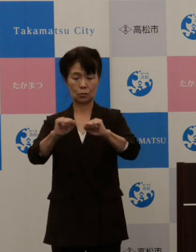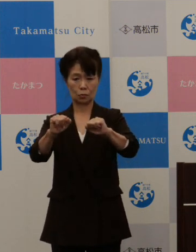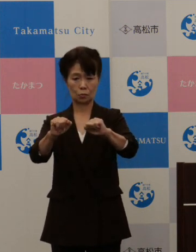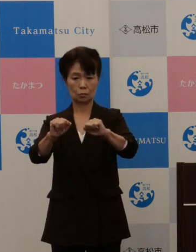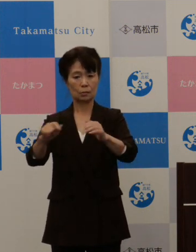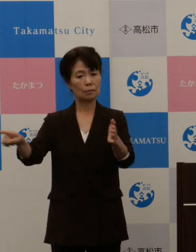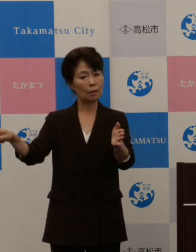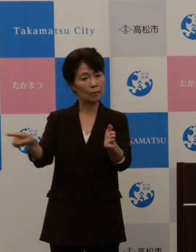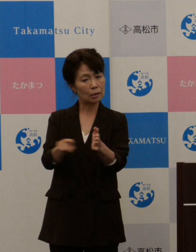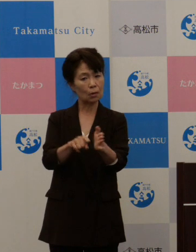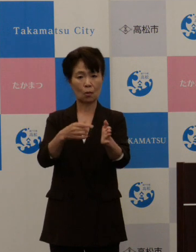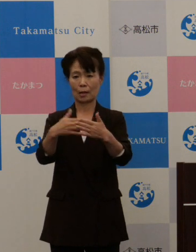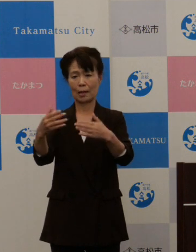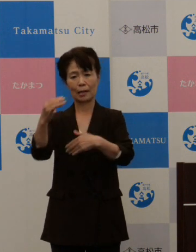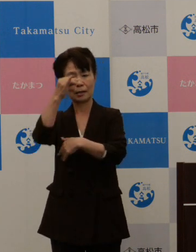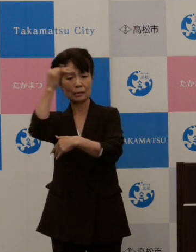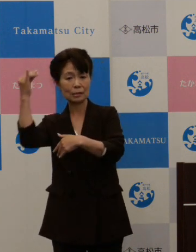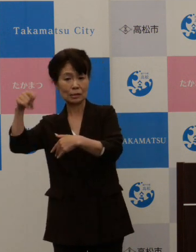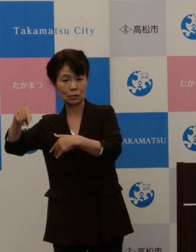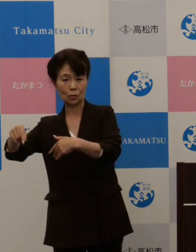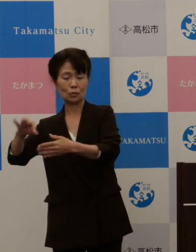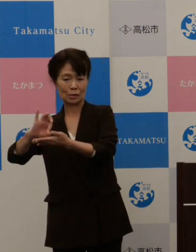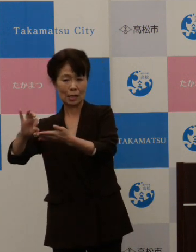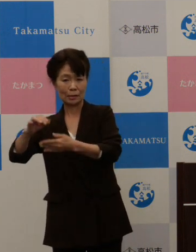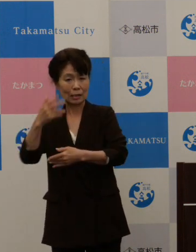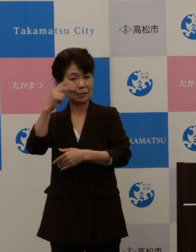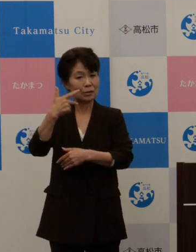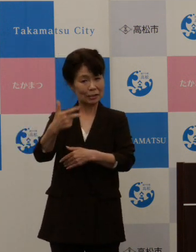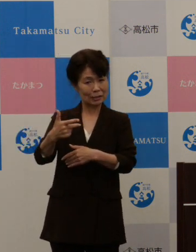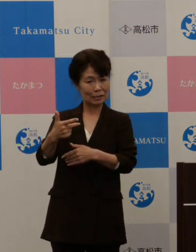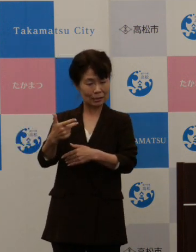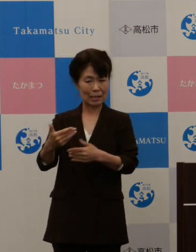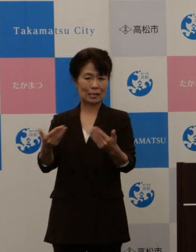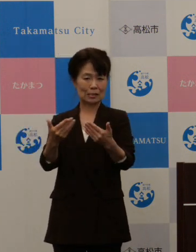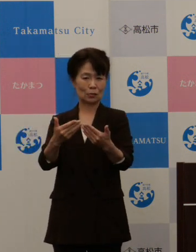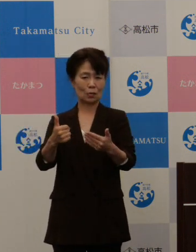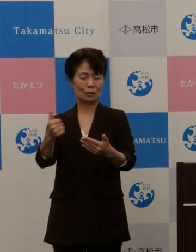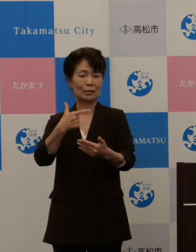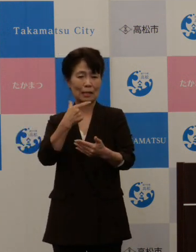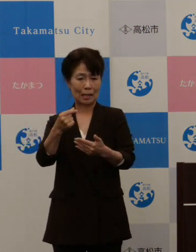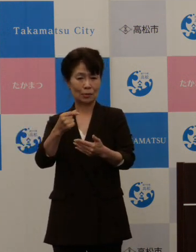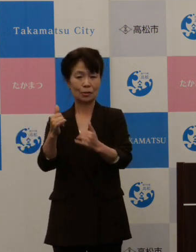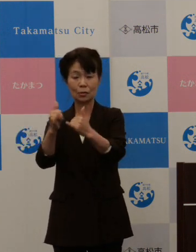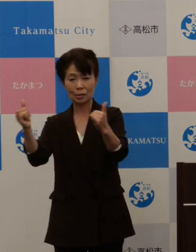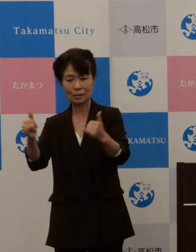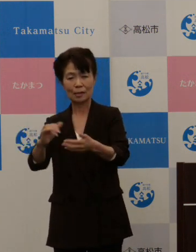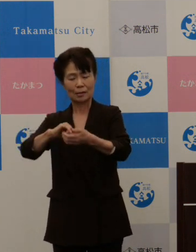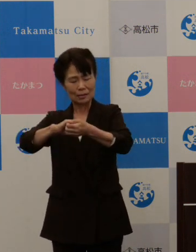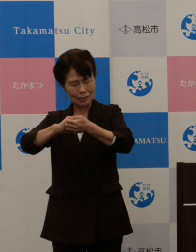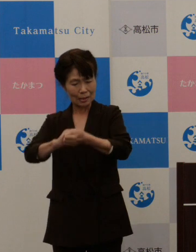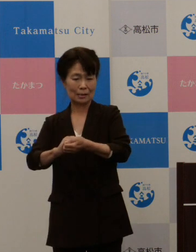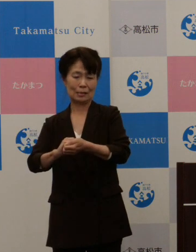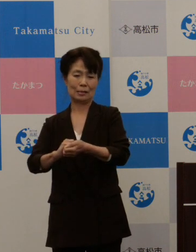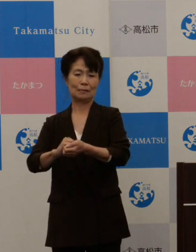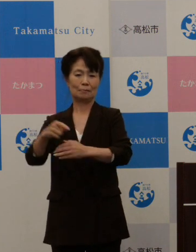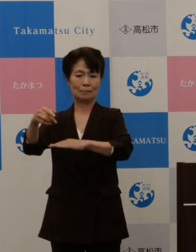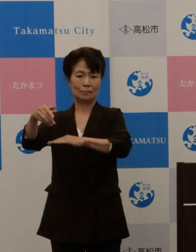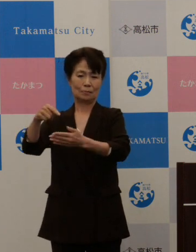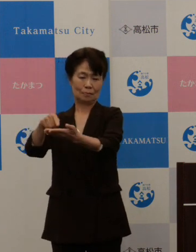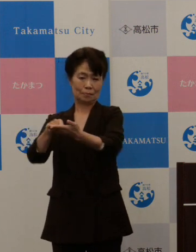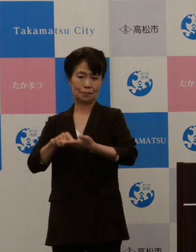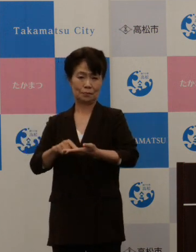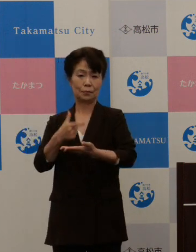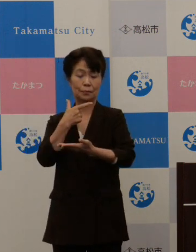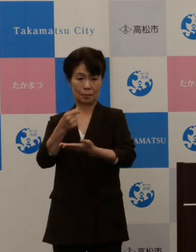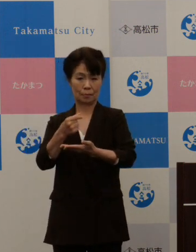これまでの経験や知識を生かして本市で働いてみたい方々にはぜひご応募いただきたいと存じます。このほ